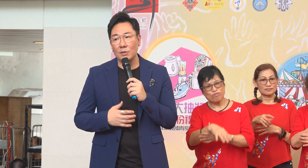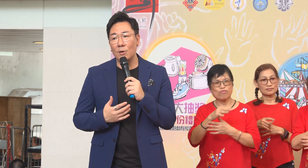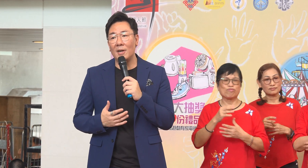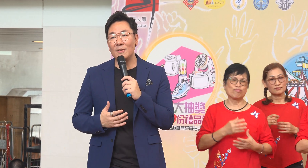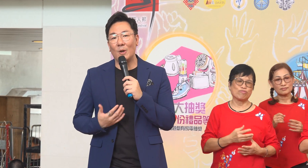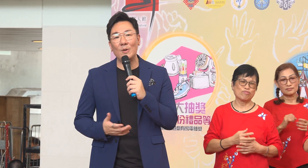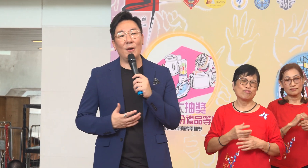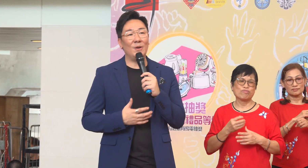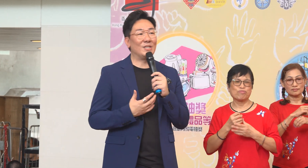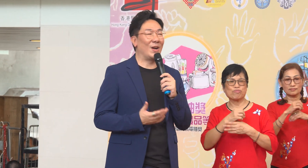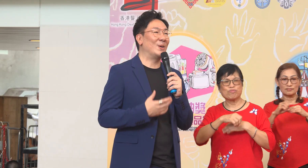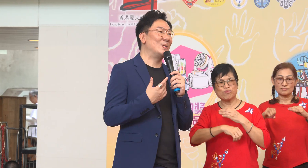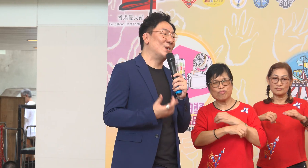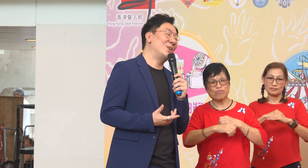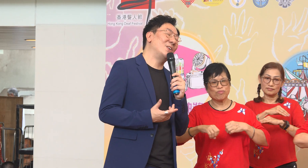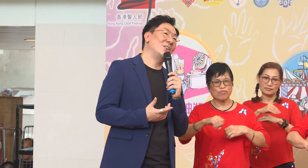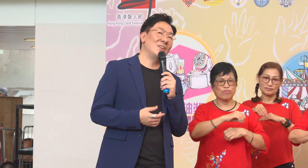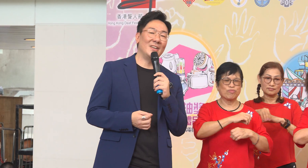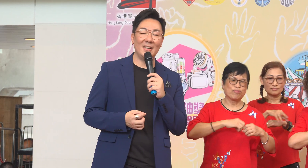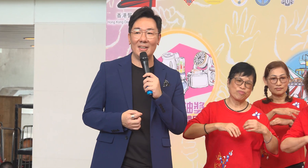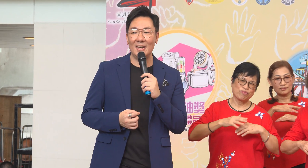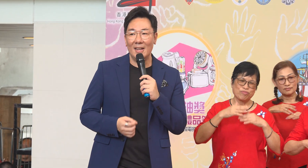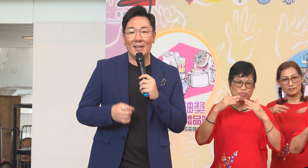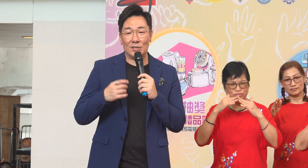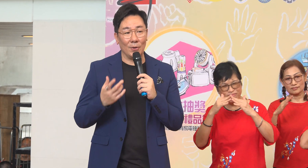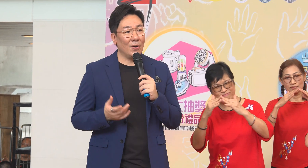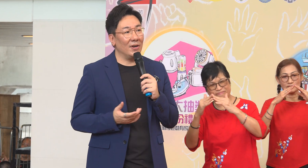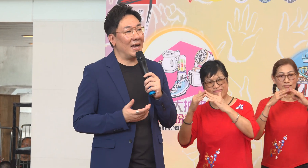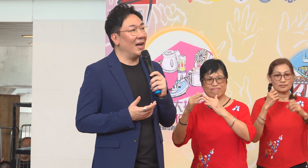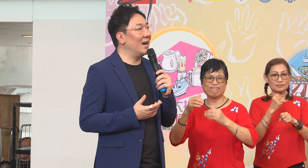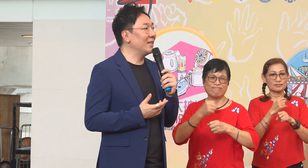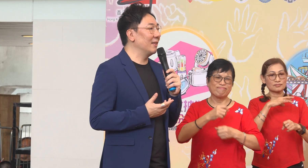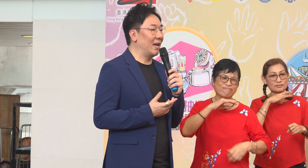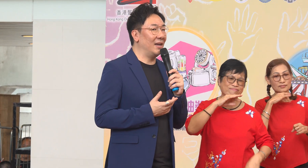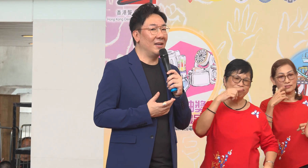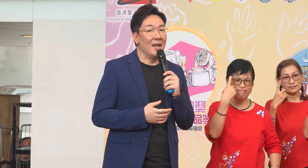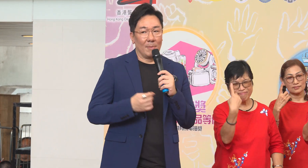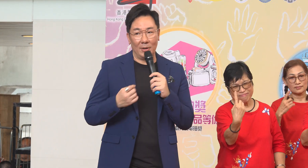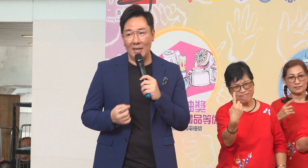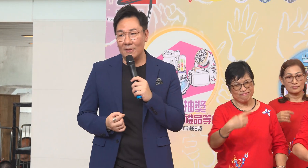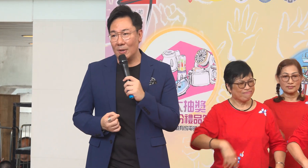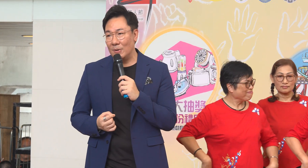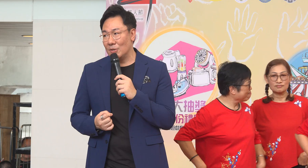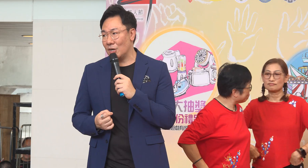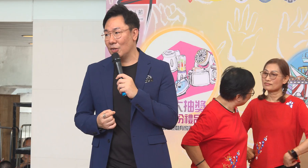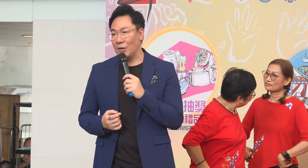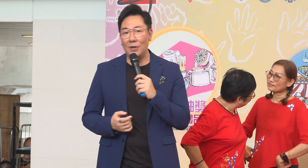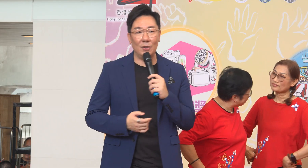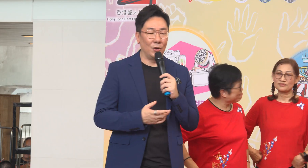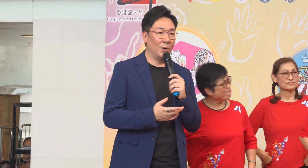轉抱去長住。做個假的你，每天都相對，如